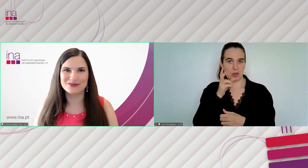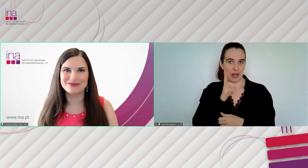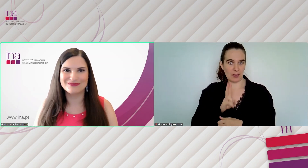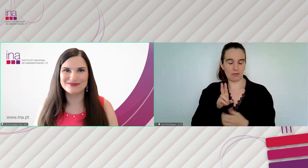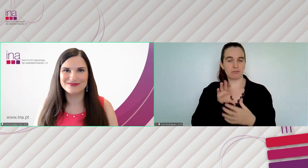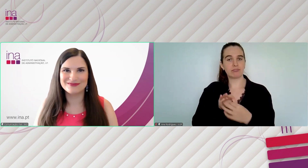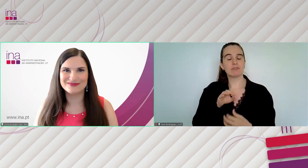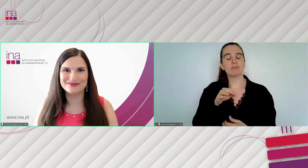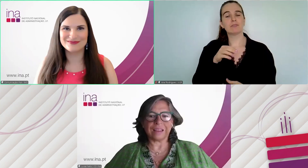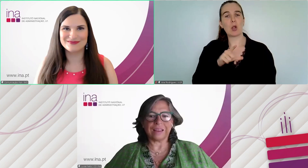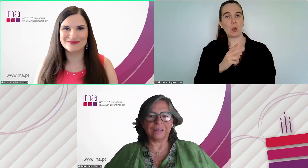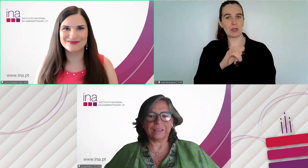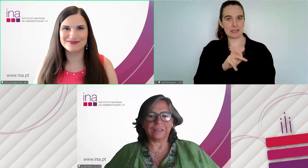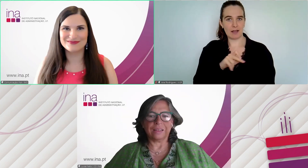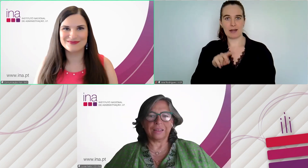Neto.